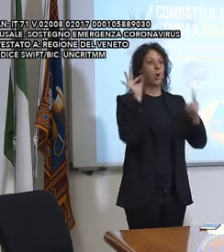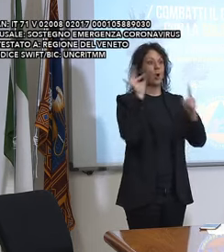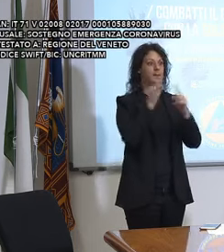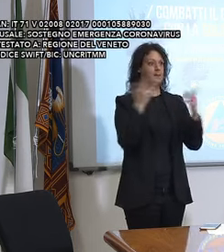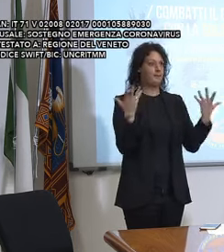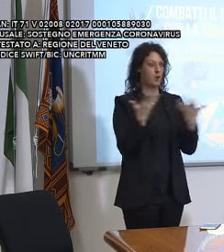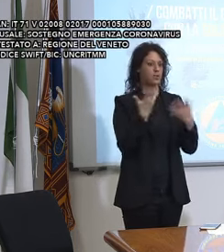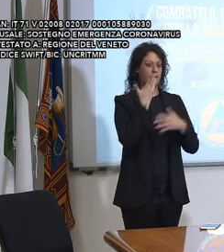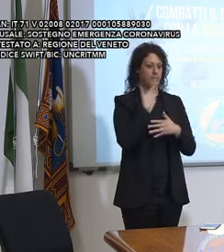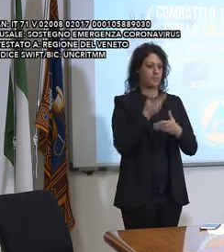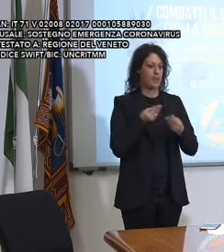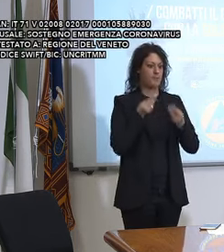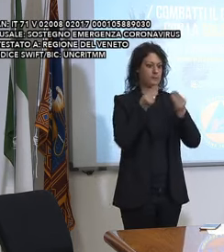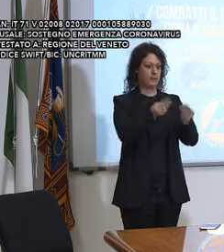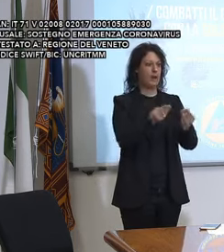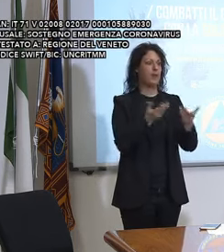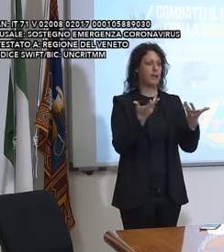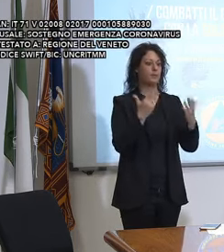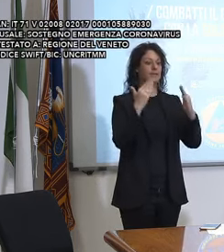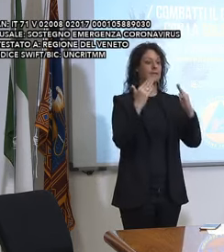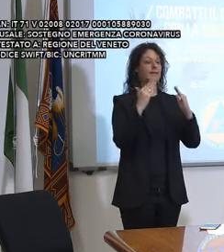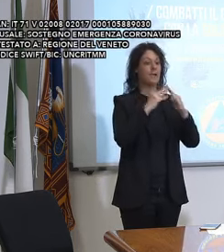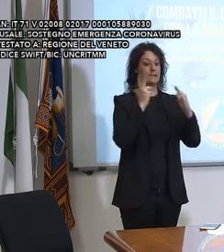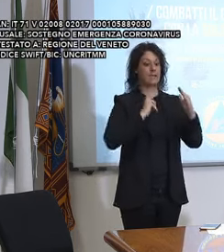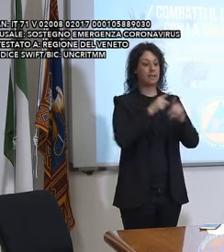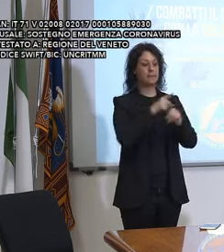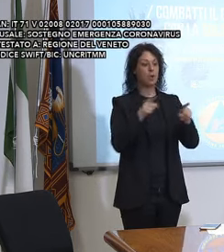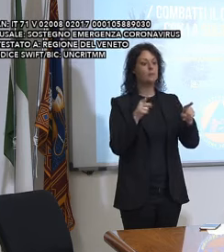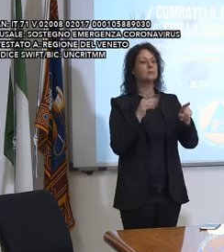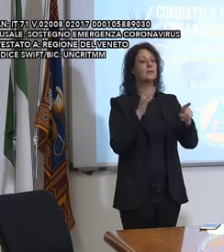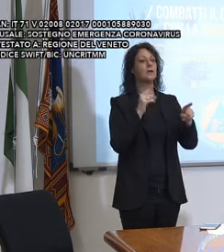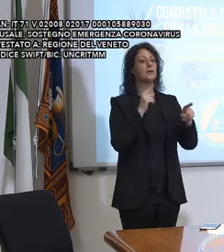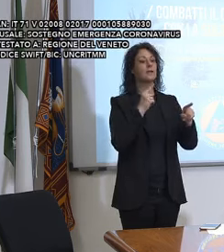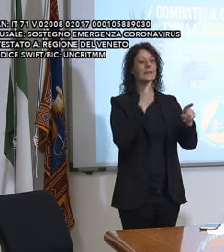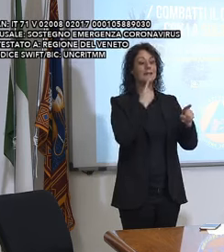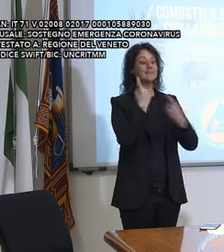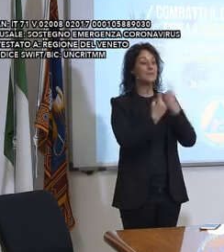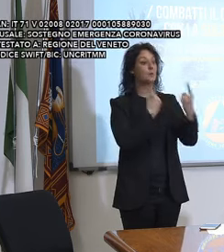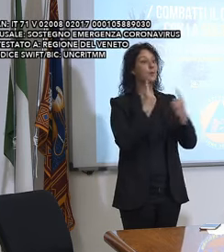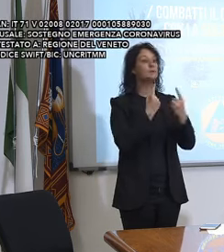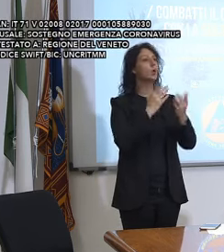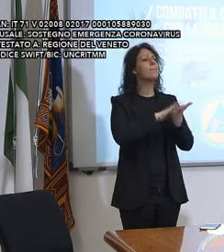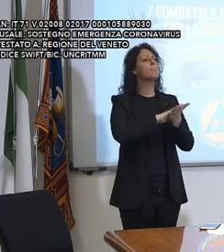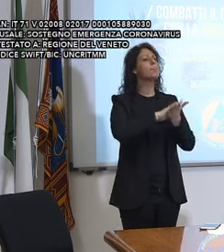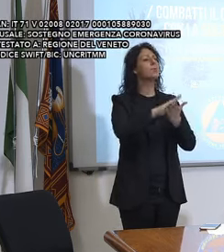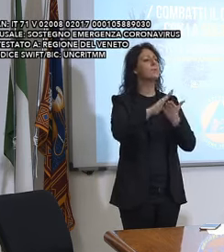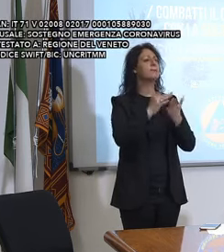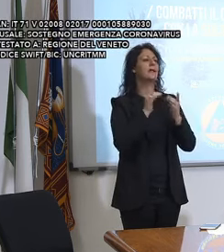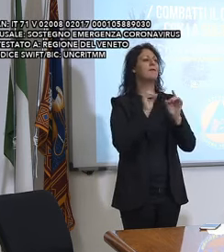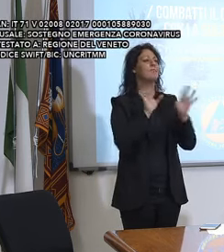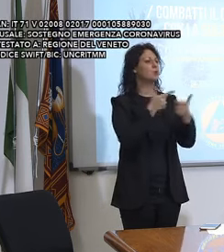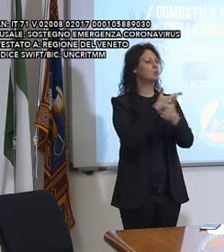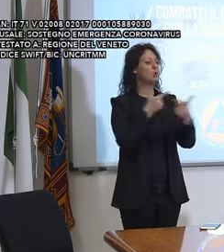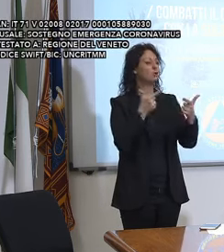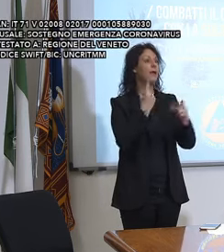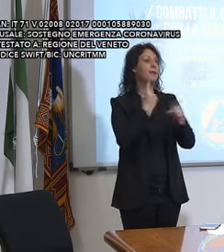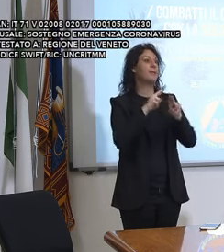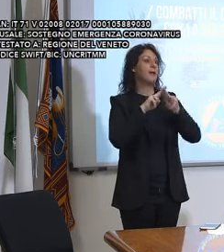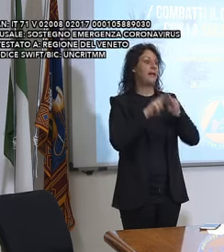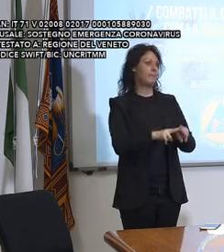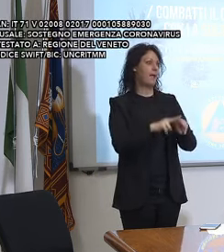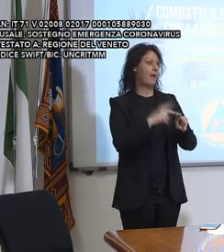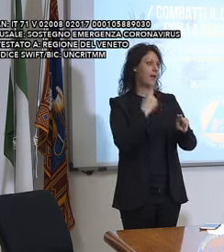mantenere le strutture, insomma, in una situazione, quelle che sono pulite, far sì che rimangano pulite e poi comunque